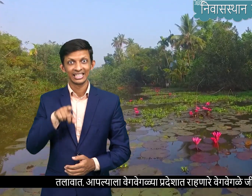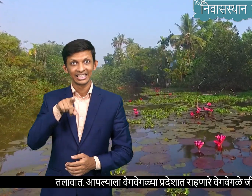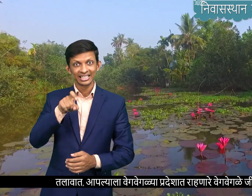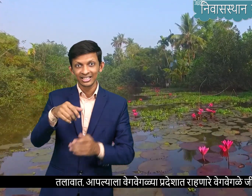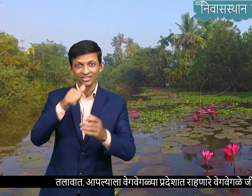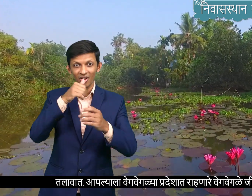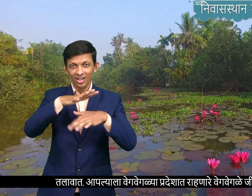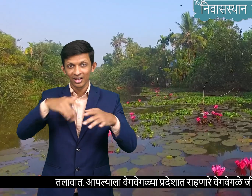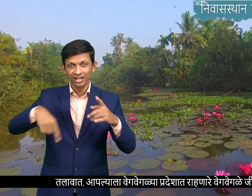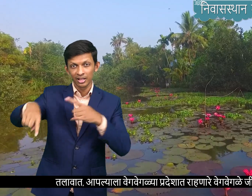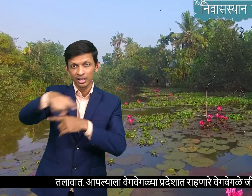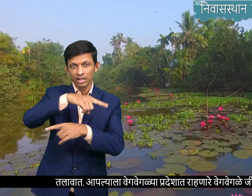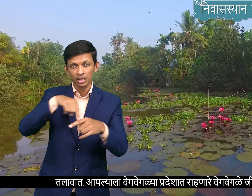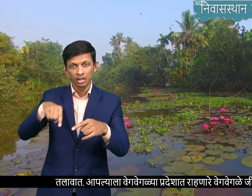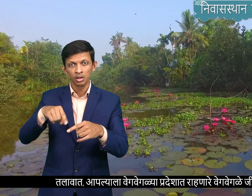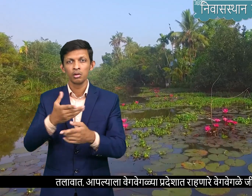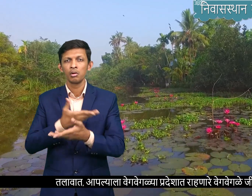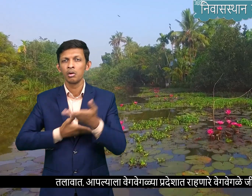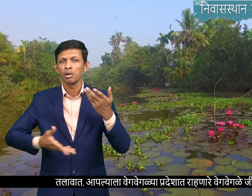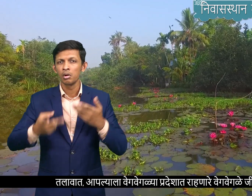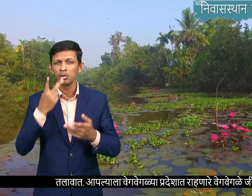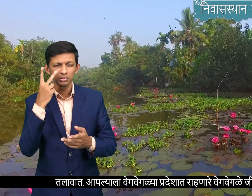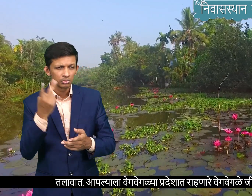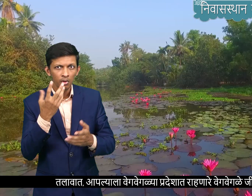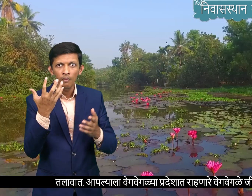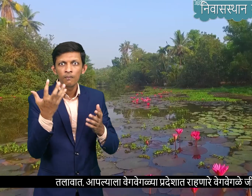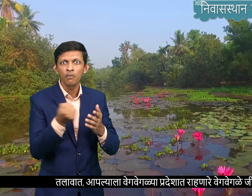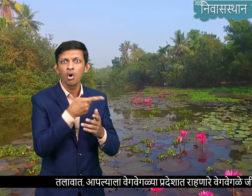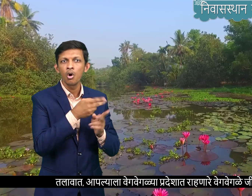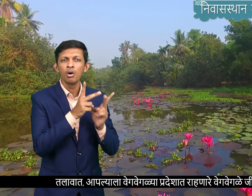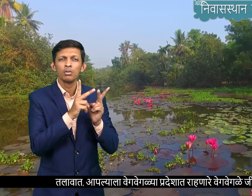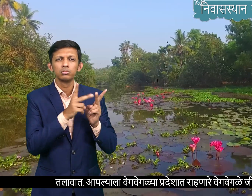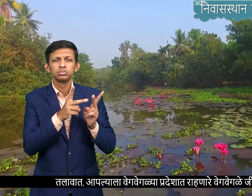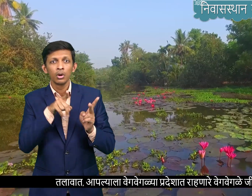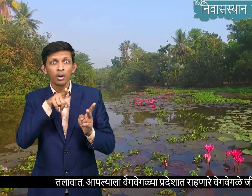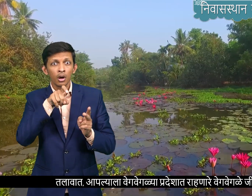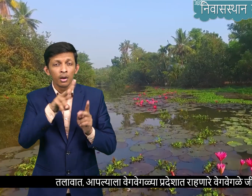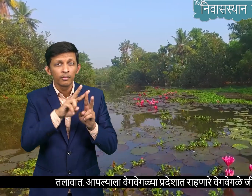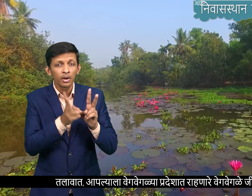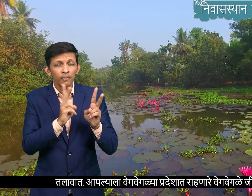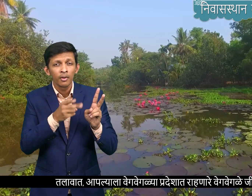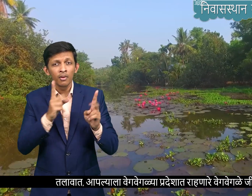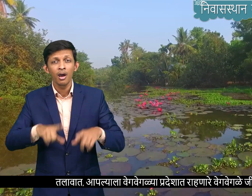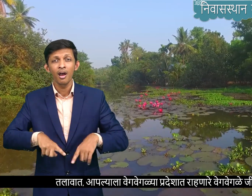तलावात आपल्याला वेगवेगळ्या प्रदेशात राहणारे वेगवेगळे जीव आढळतात.